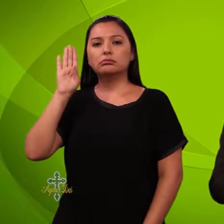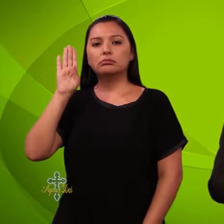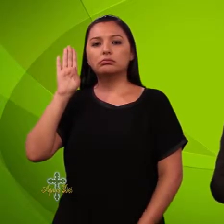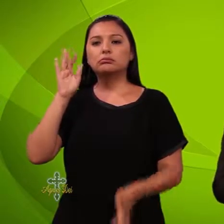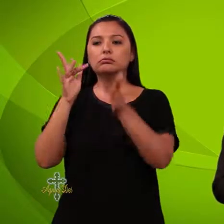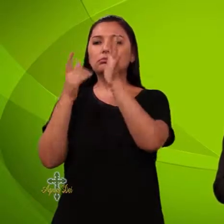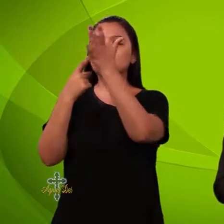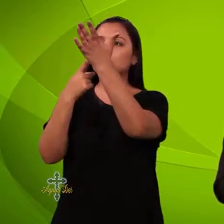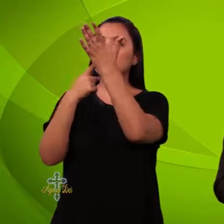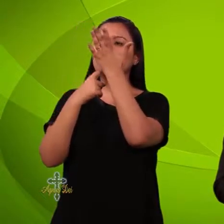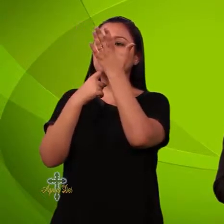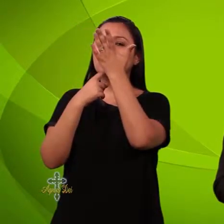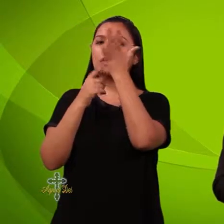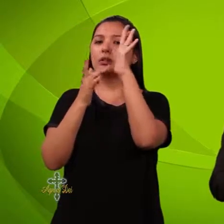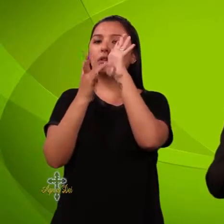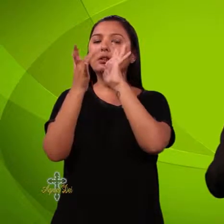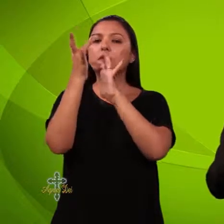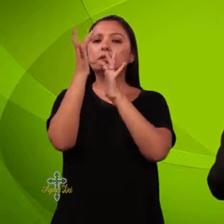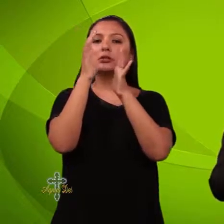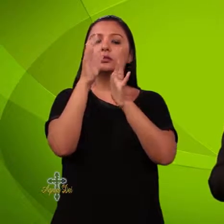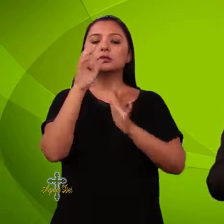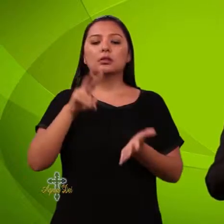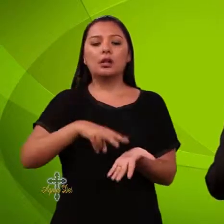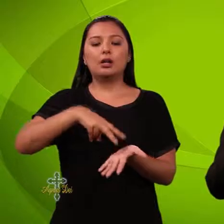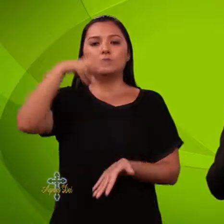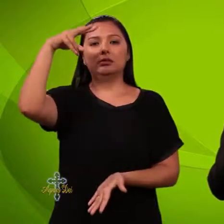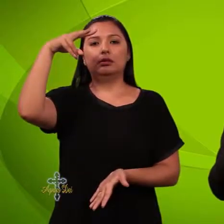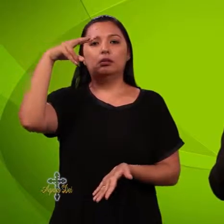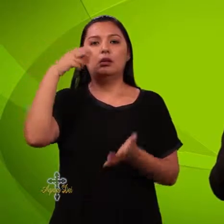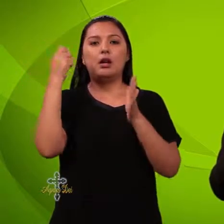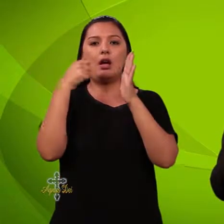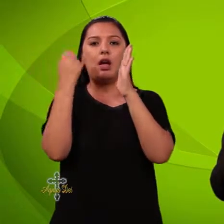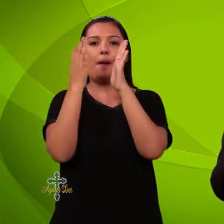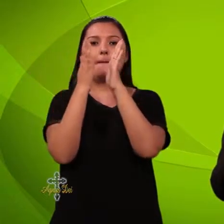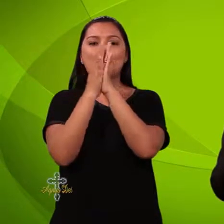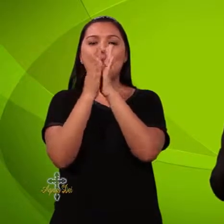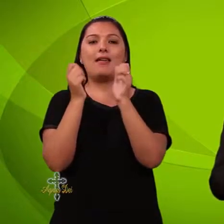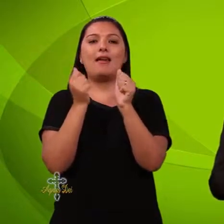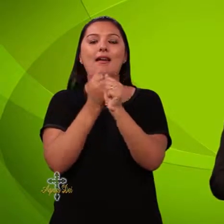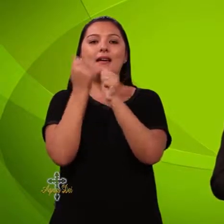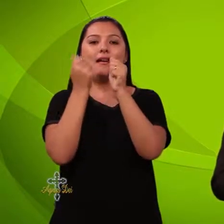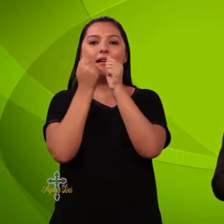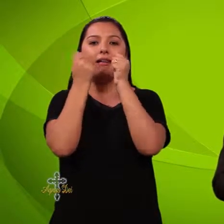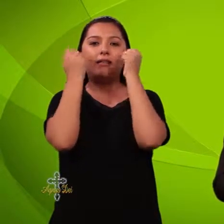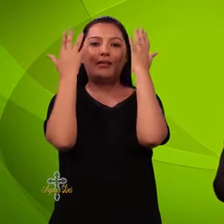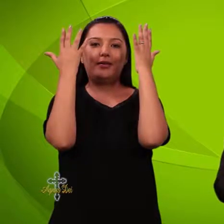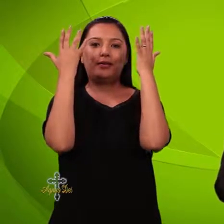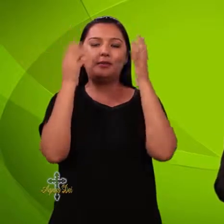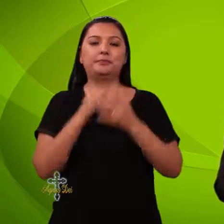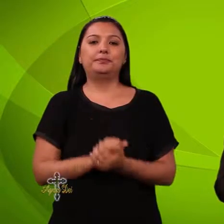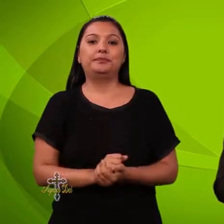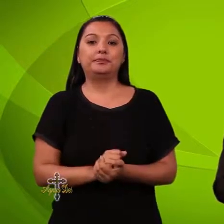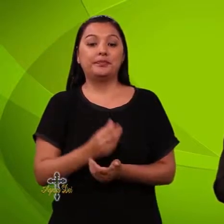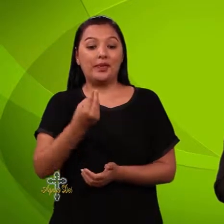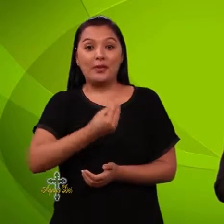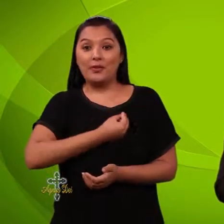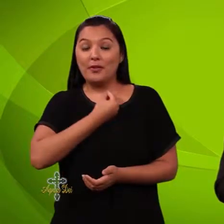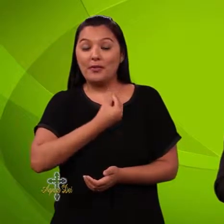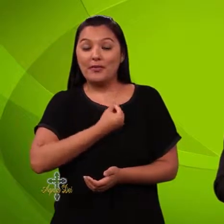Tempo pascal, momento de recordar e de oferecer a todos os fiéis,